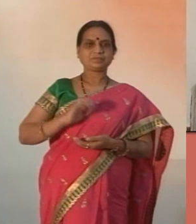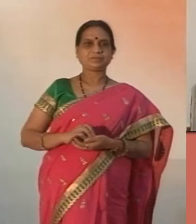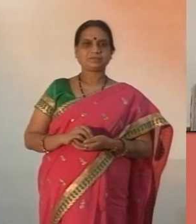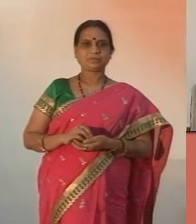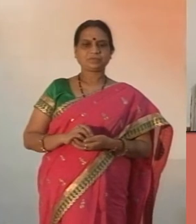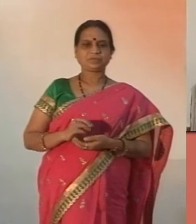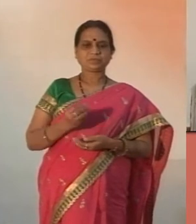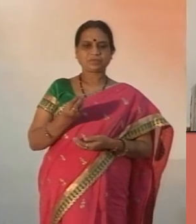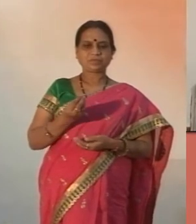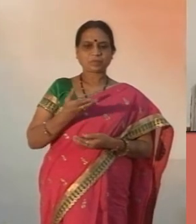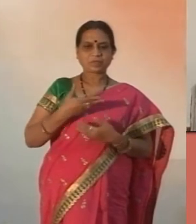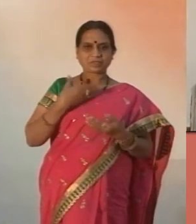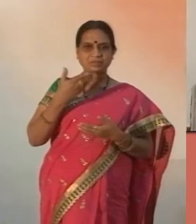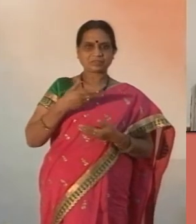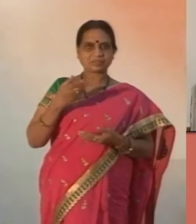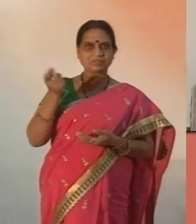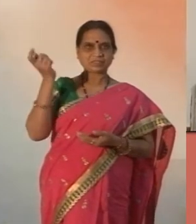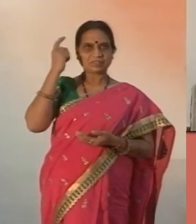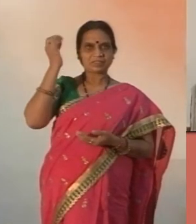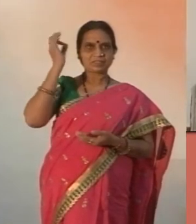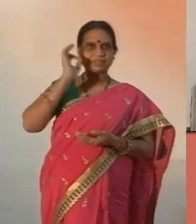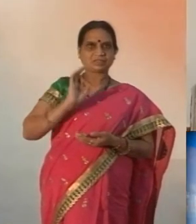कुछ बातों को समझना जरूरी है।